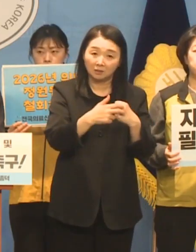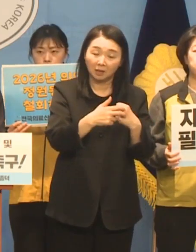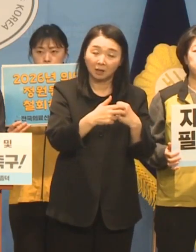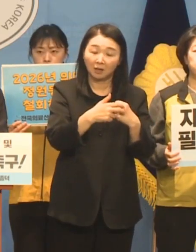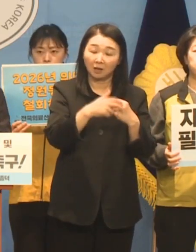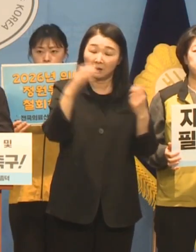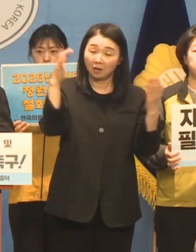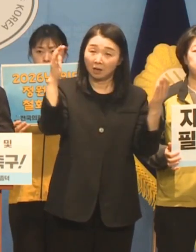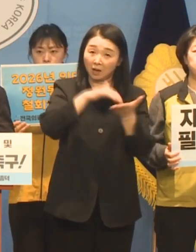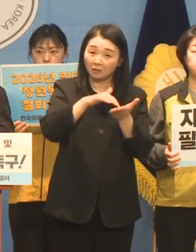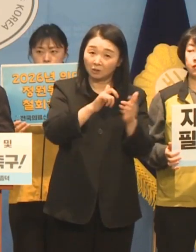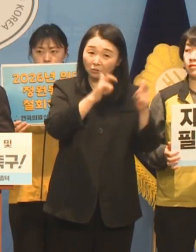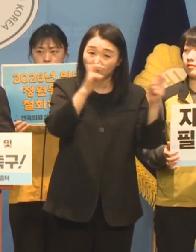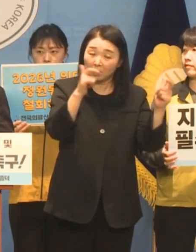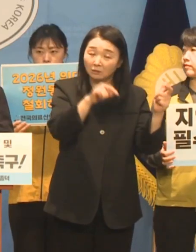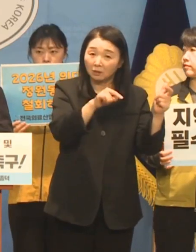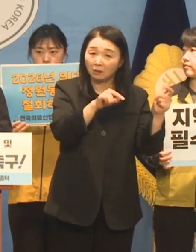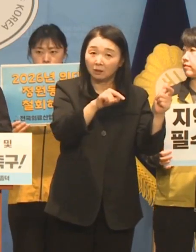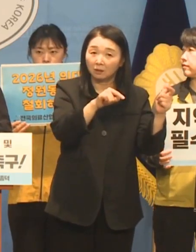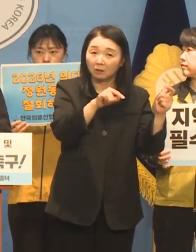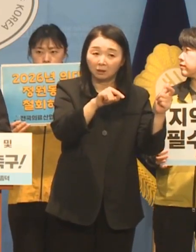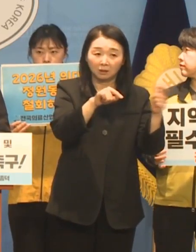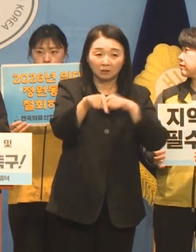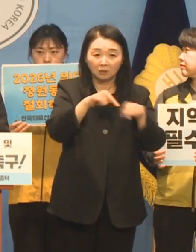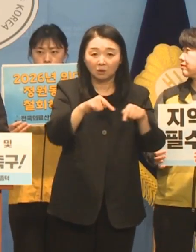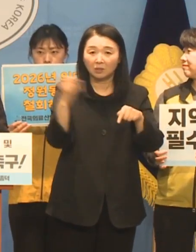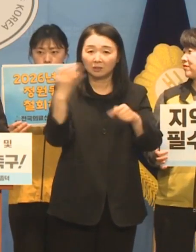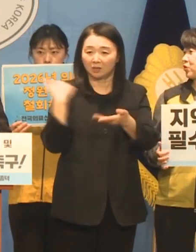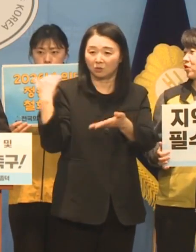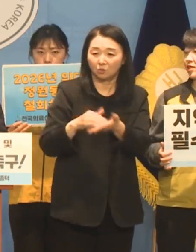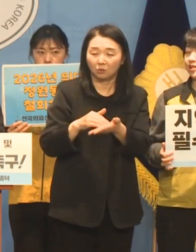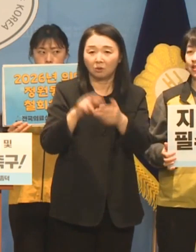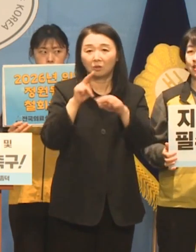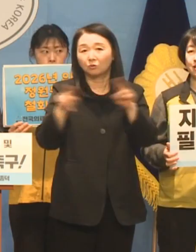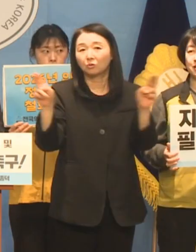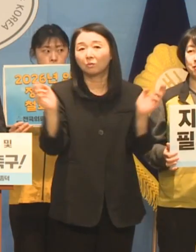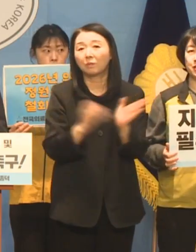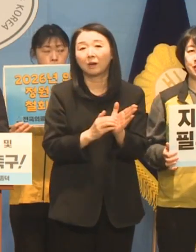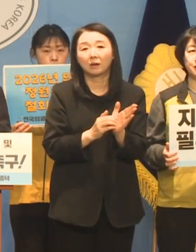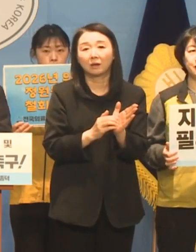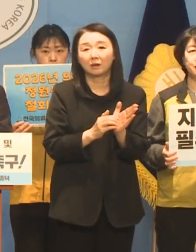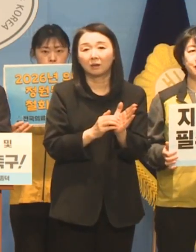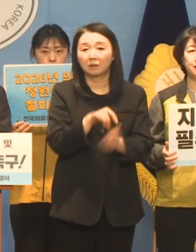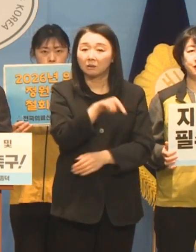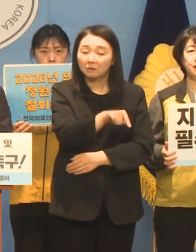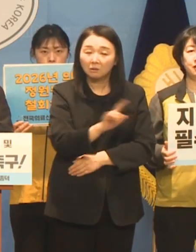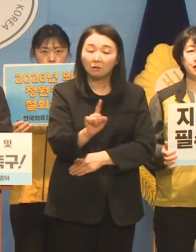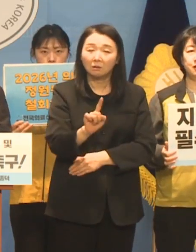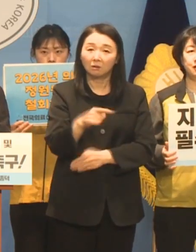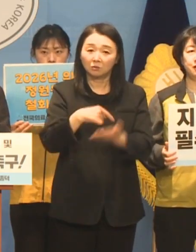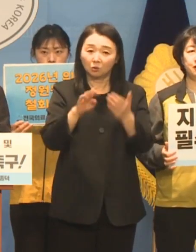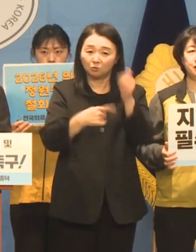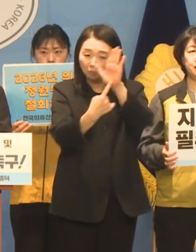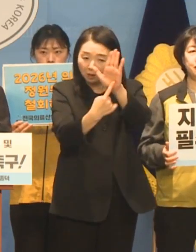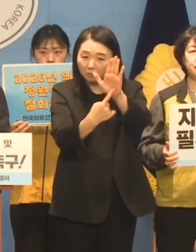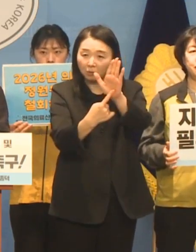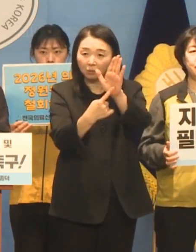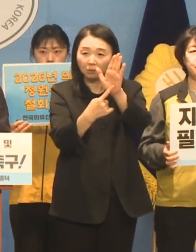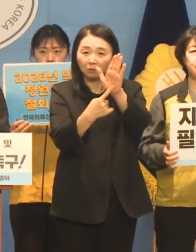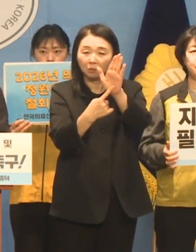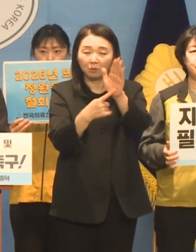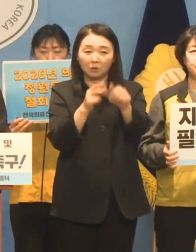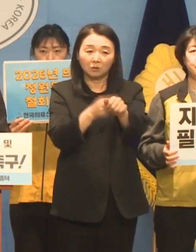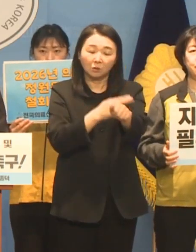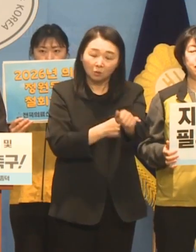정원을 확대하는 의사 인력을 확대하는 정책을 원점으로 되돌리고 하고 있는 상황. 이러한 교육부의 발표가 있자마자